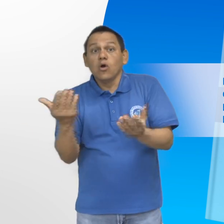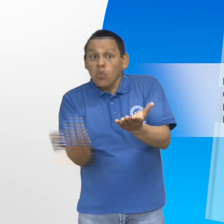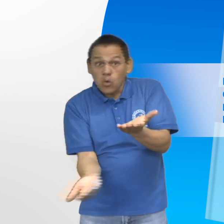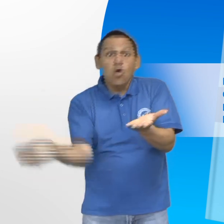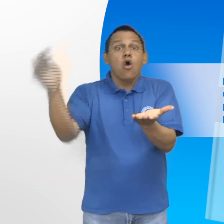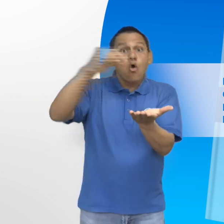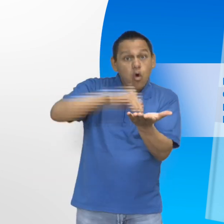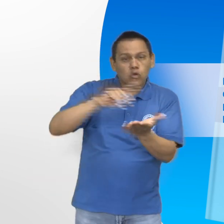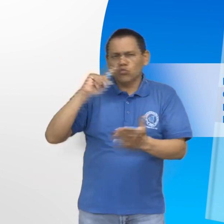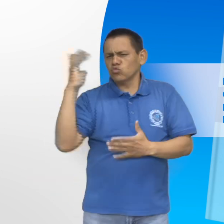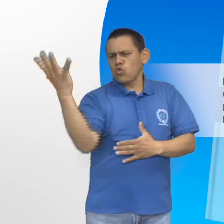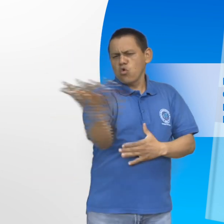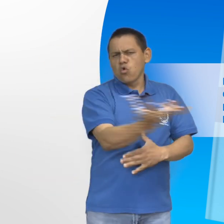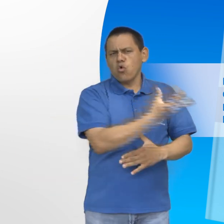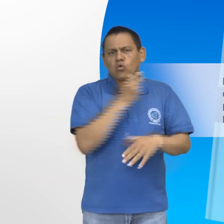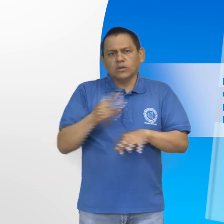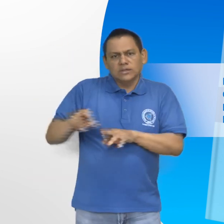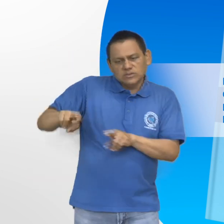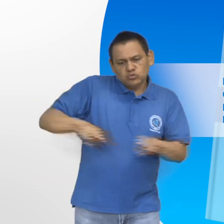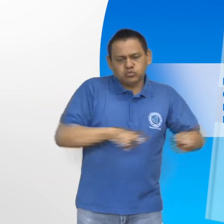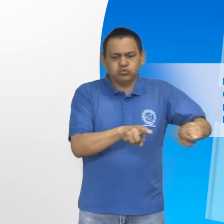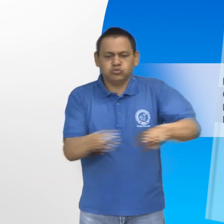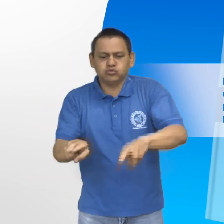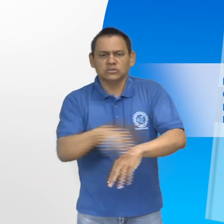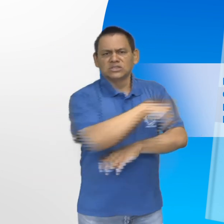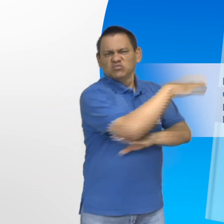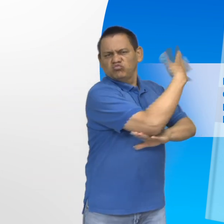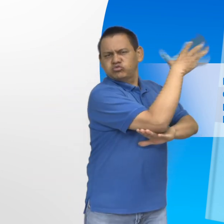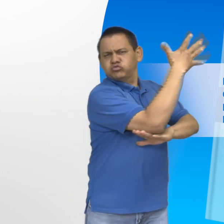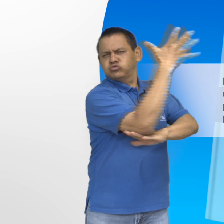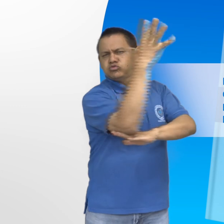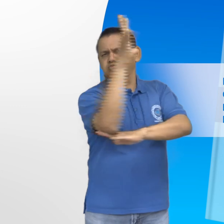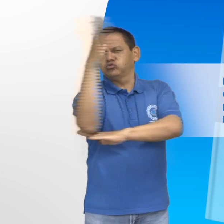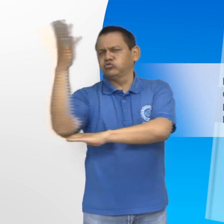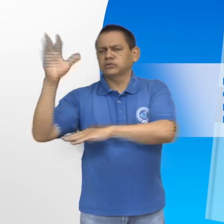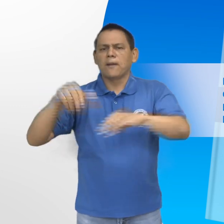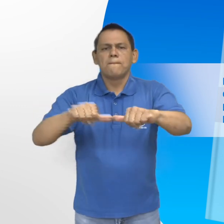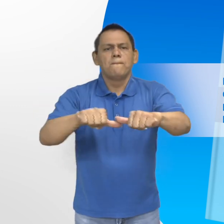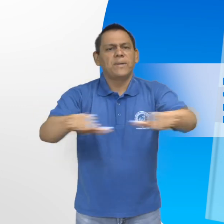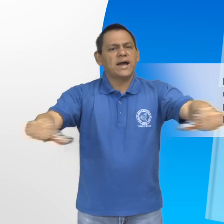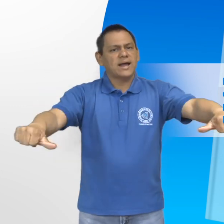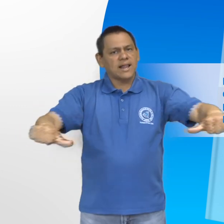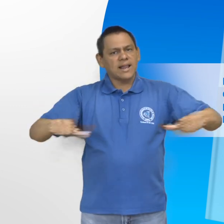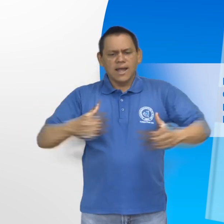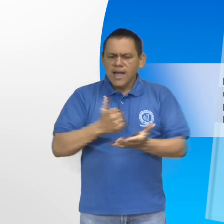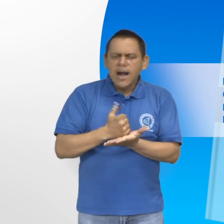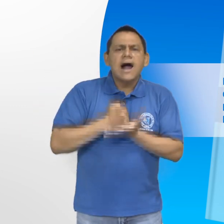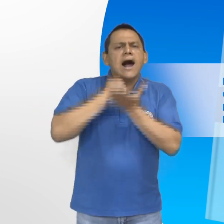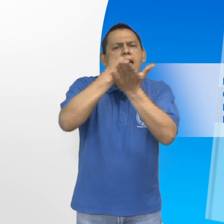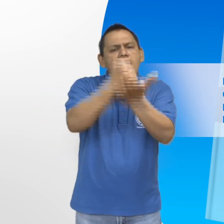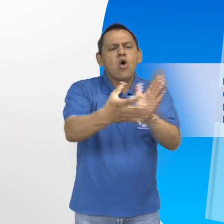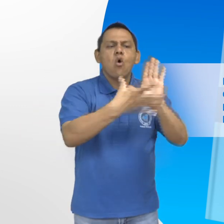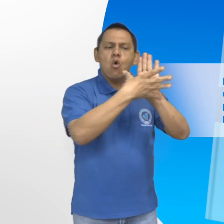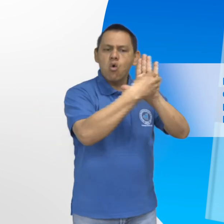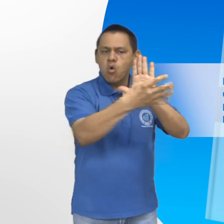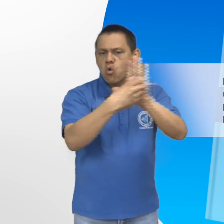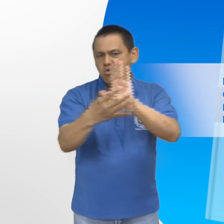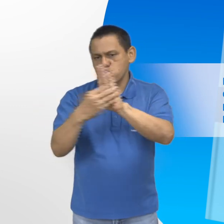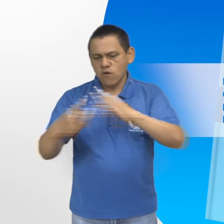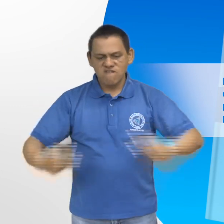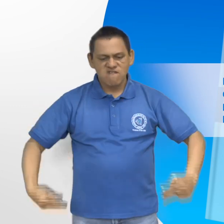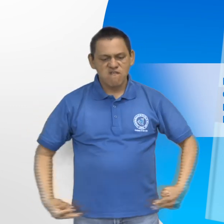restaurar la integridad de los ecosistemas, con especial preocupación por la diversidad